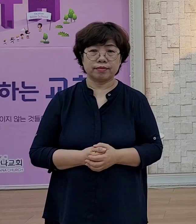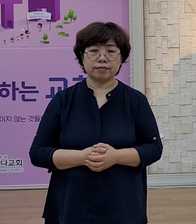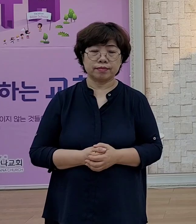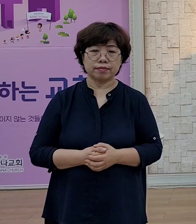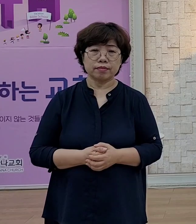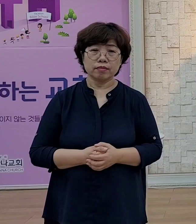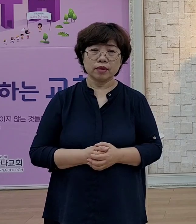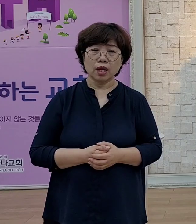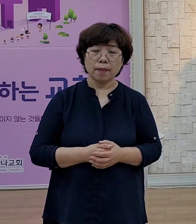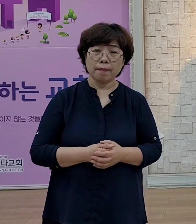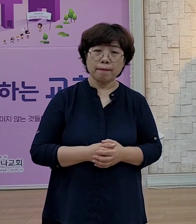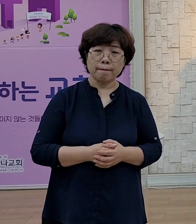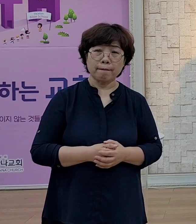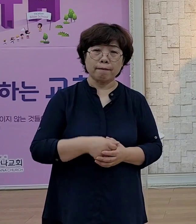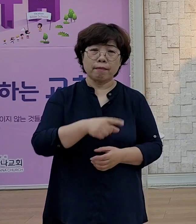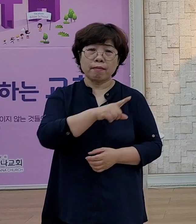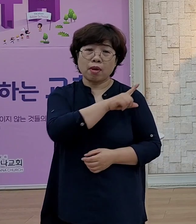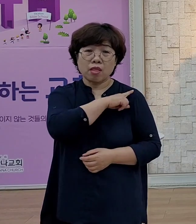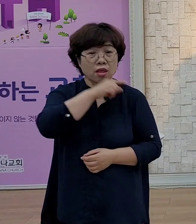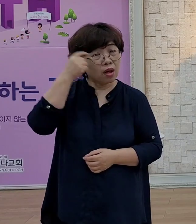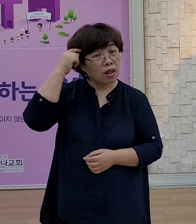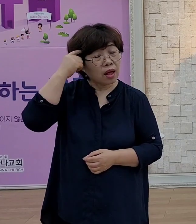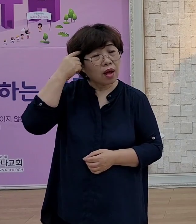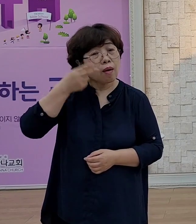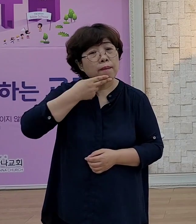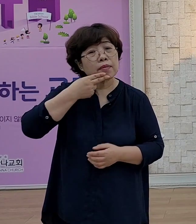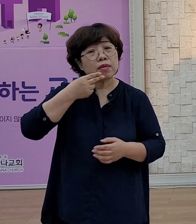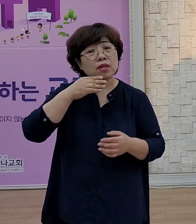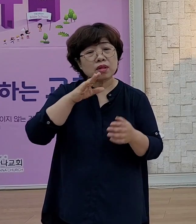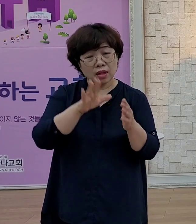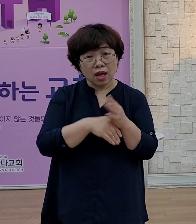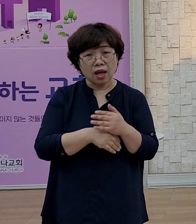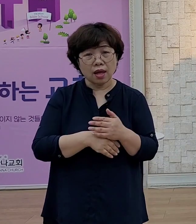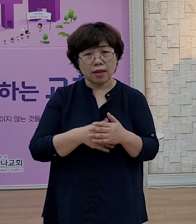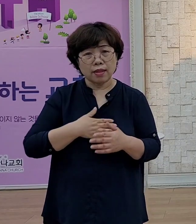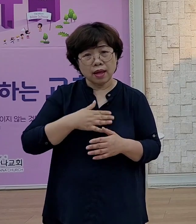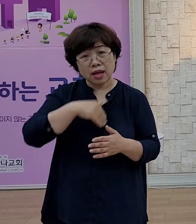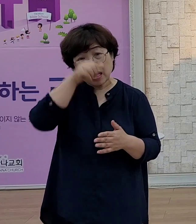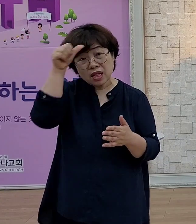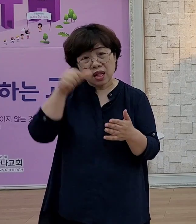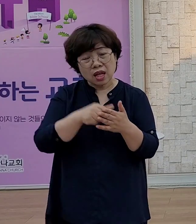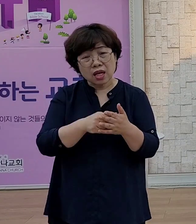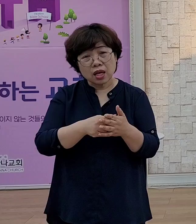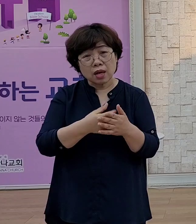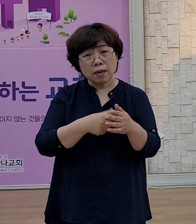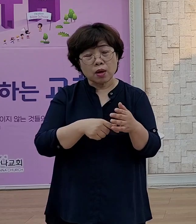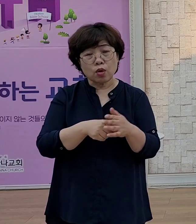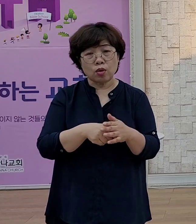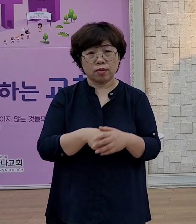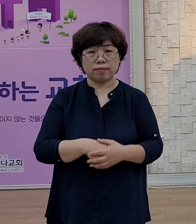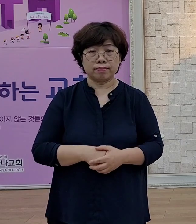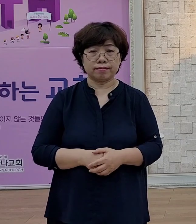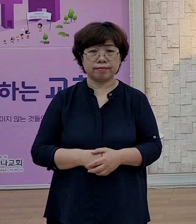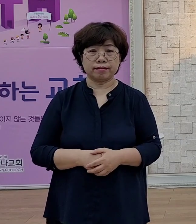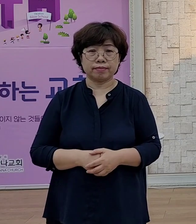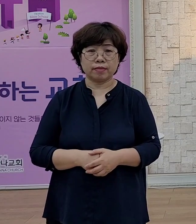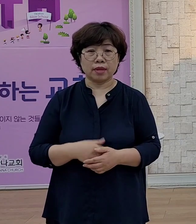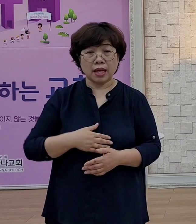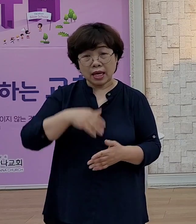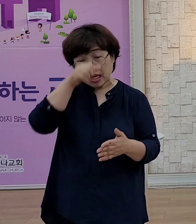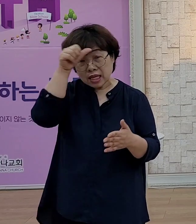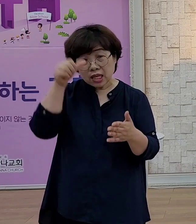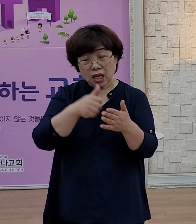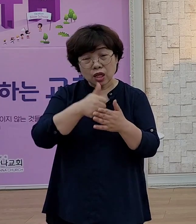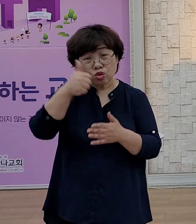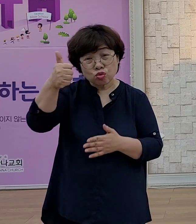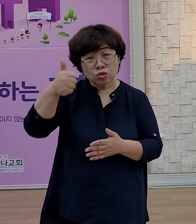이것을 우선순위에 두지 않는 내 인생의 나를 위한 결정들, 바로 그게 내가 내 인생의